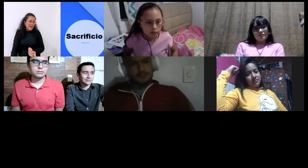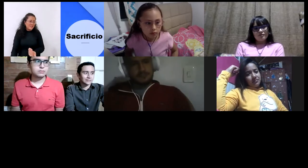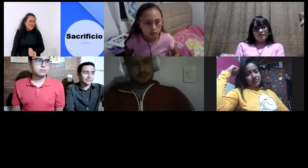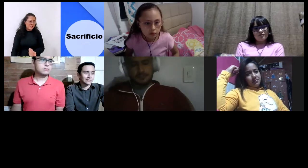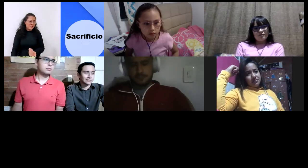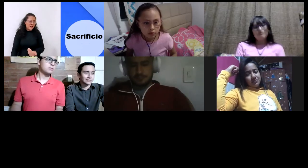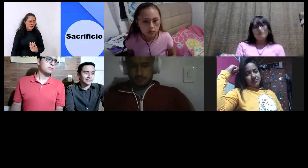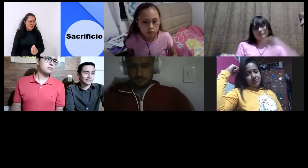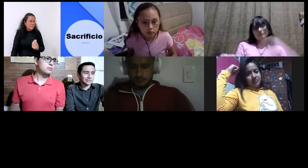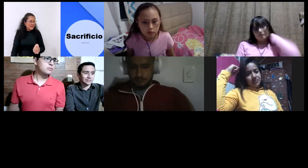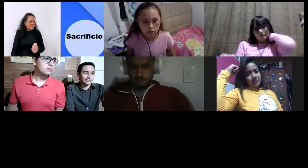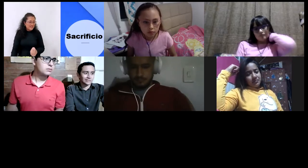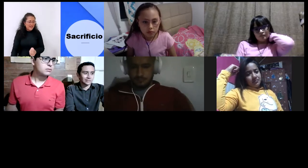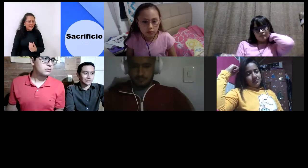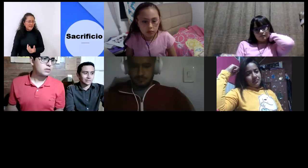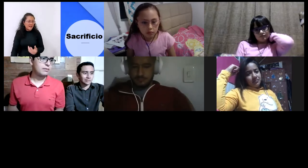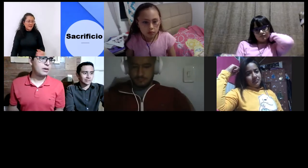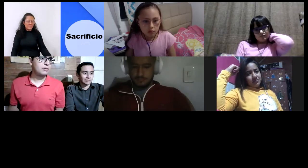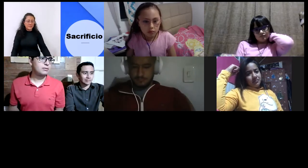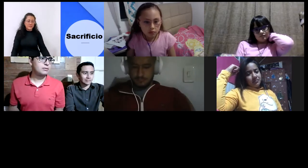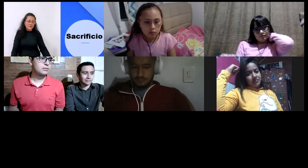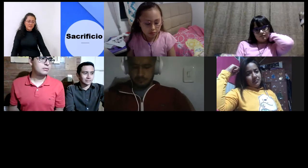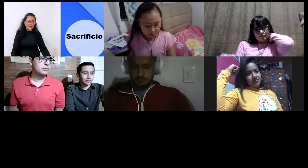pecado, ¿cierto? La palabra merecer y sacrificio es difícil de